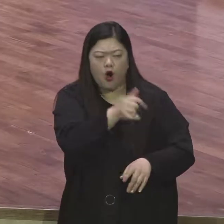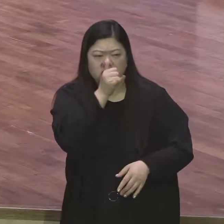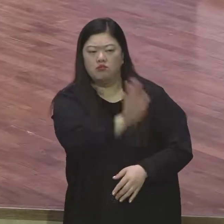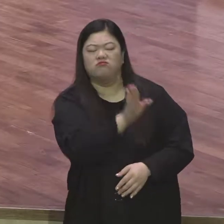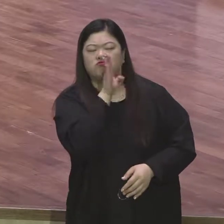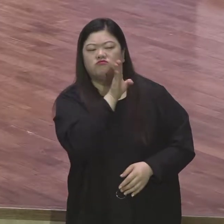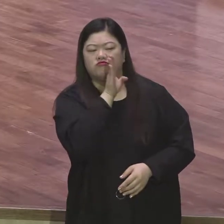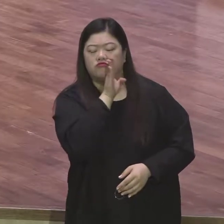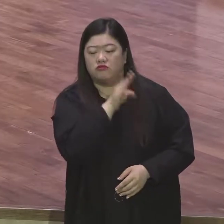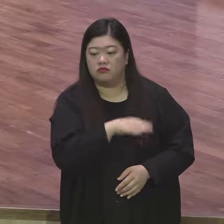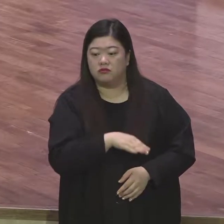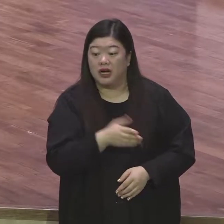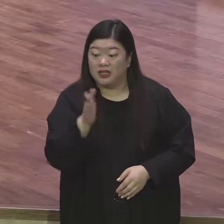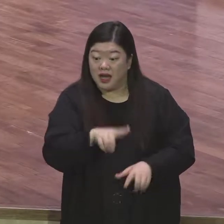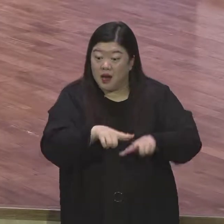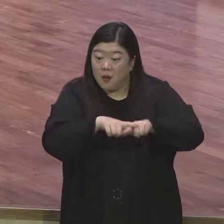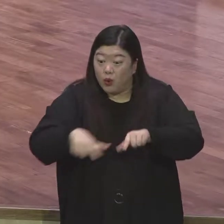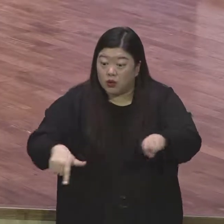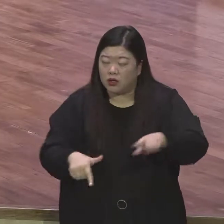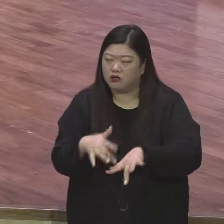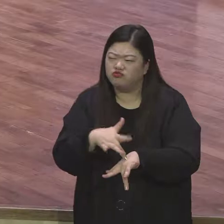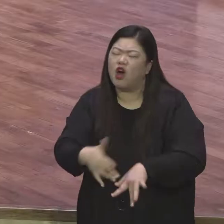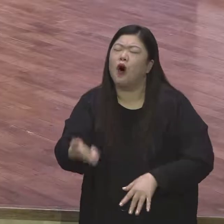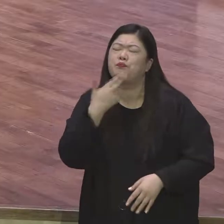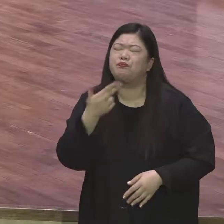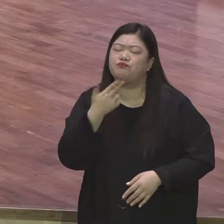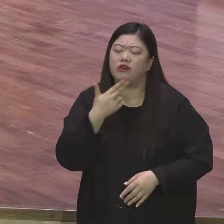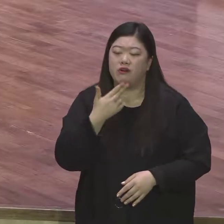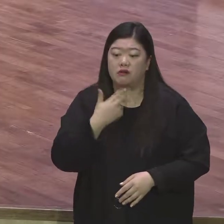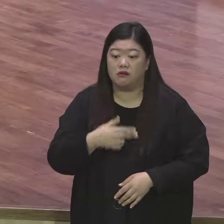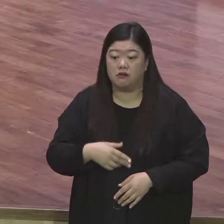그러니까 계속 당하면서도 왜 당하는지도 몰라.